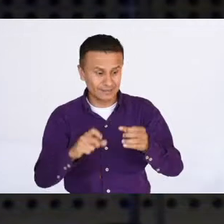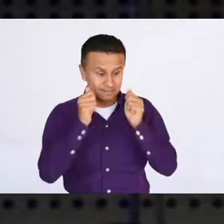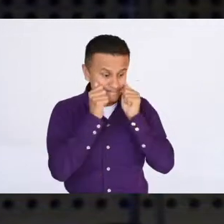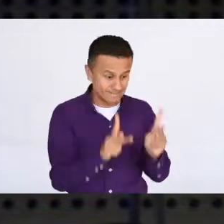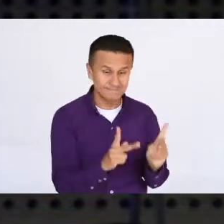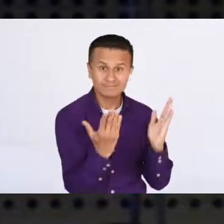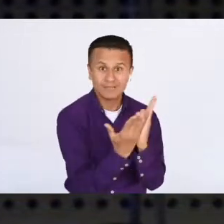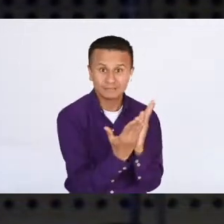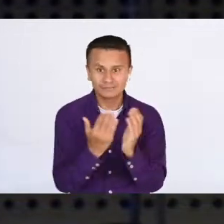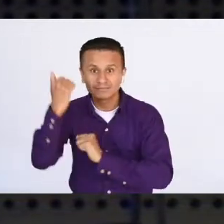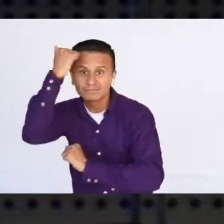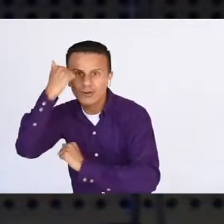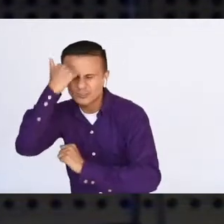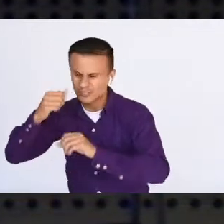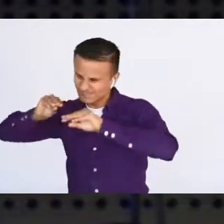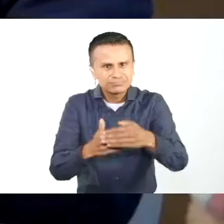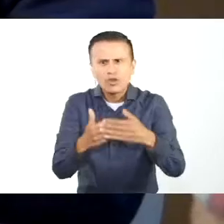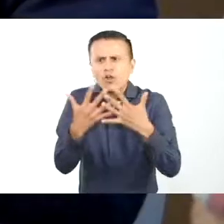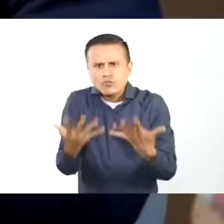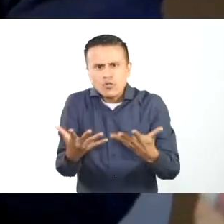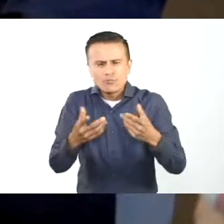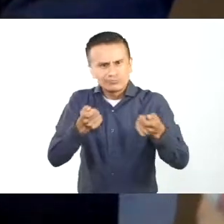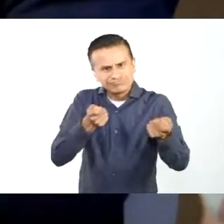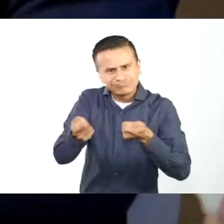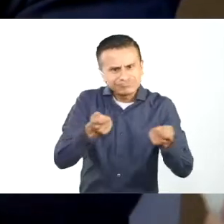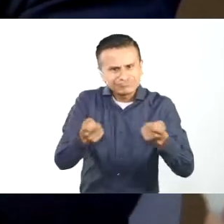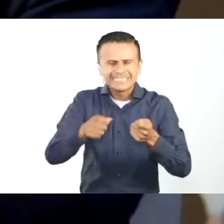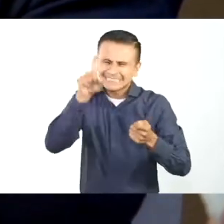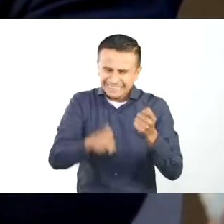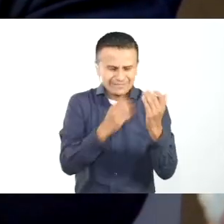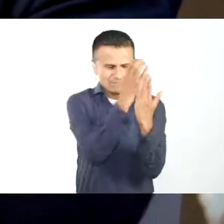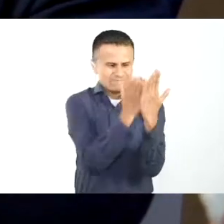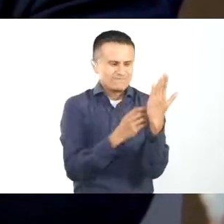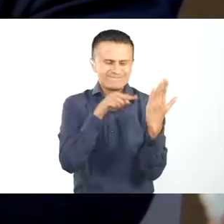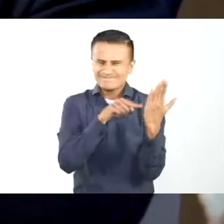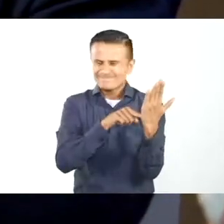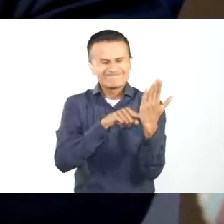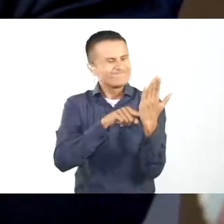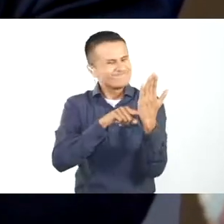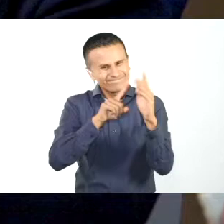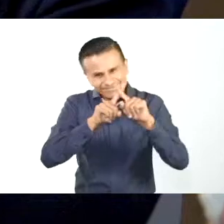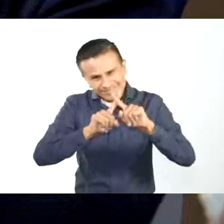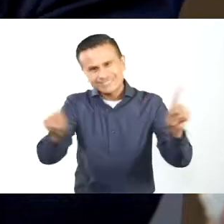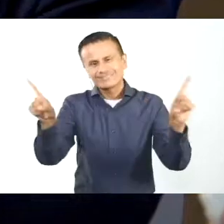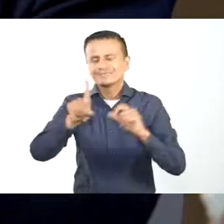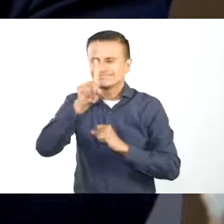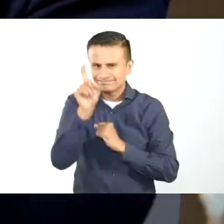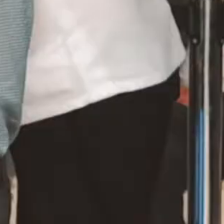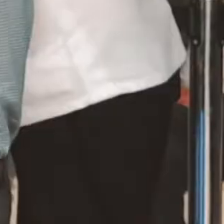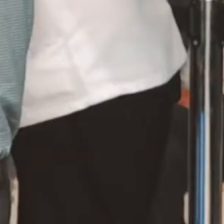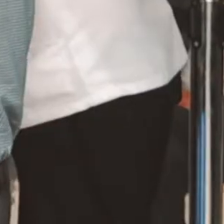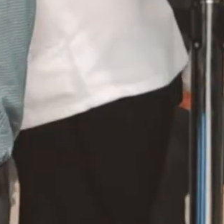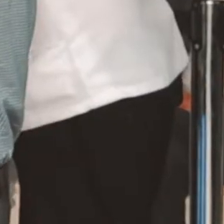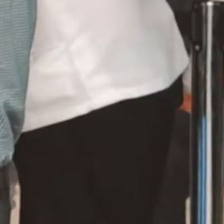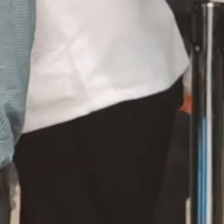from education, inclusive and quality education. Para gestionar este nuevo sistema necesitamos un currículum